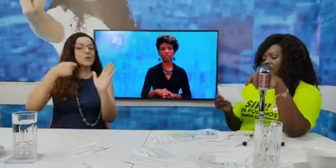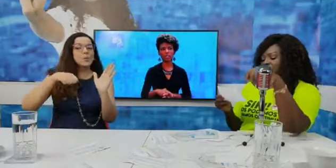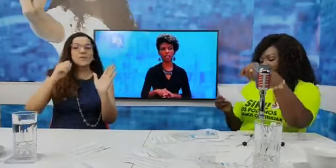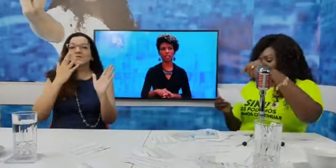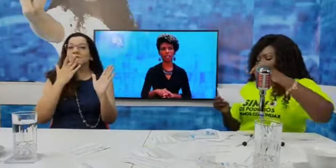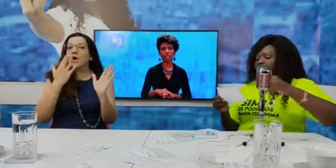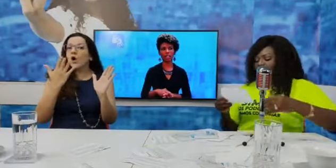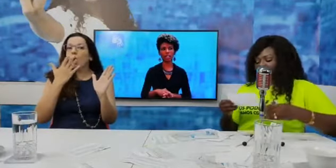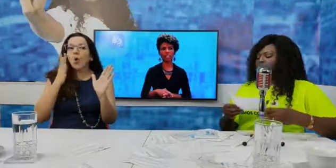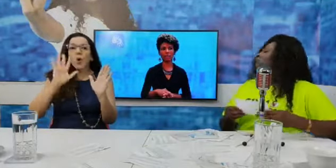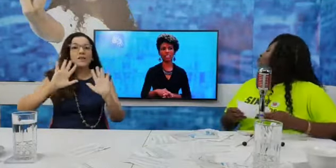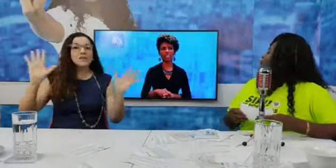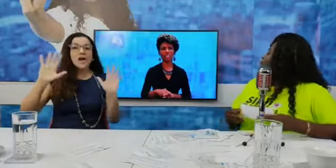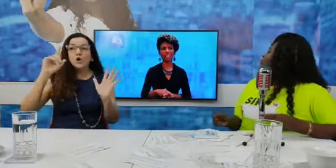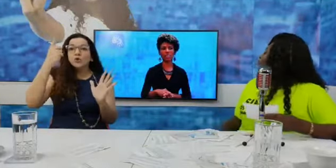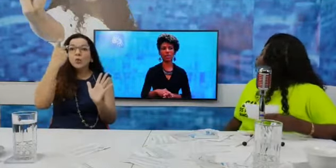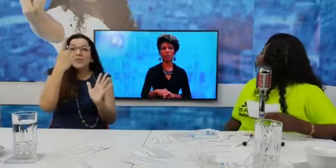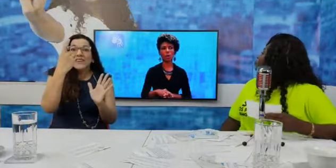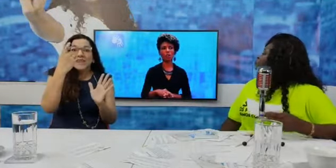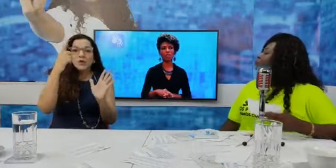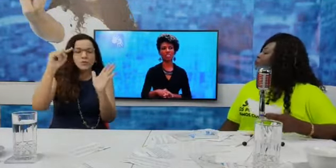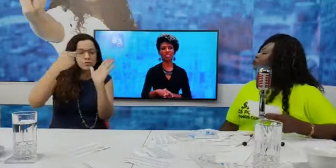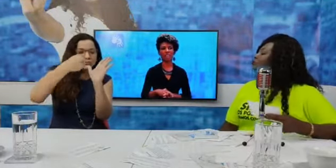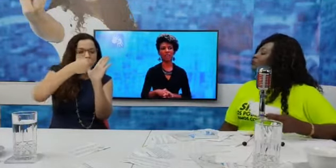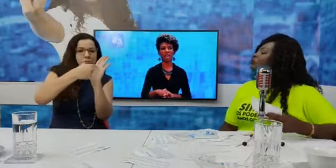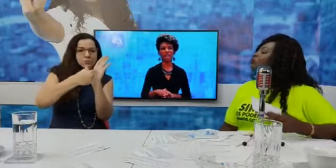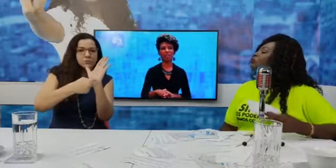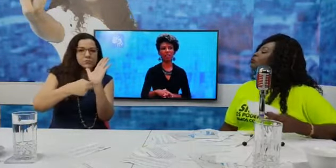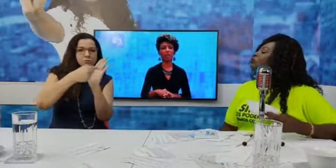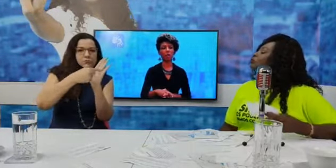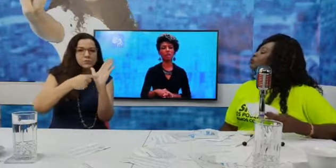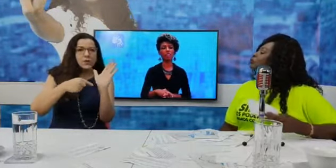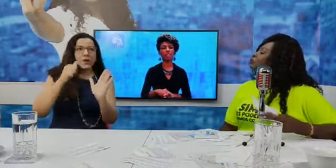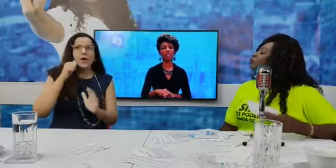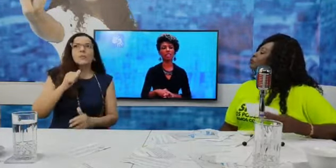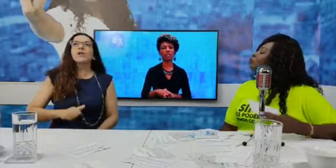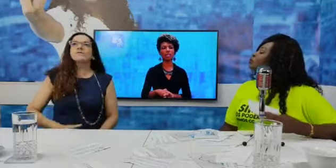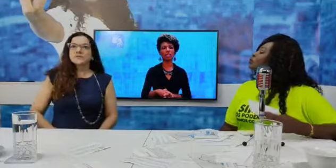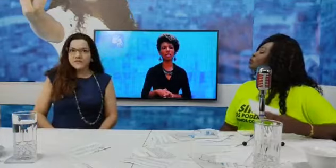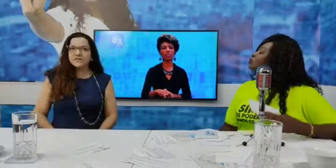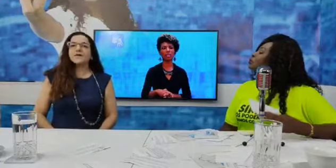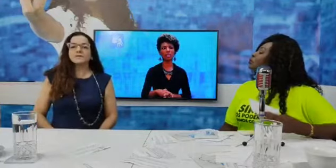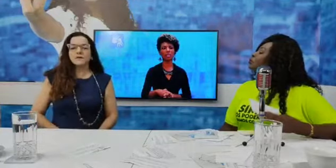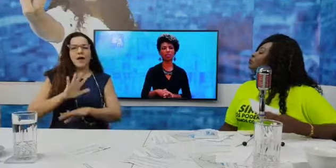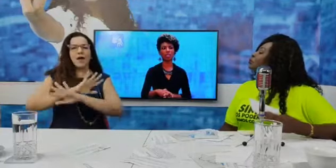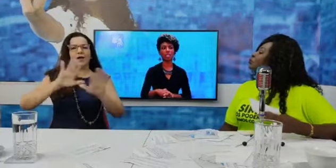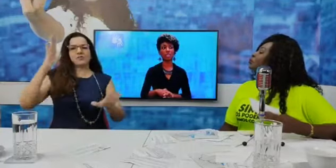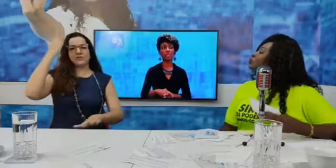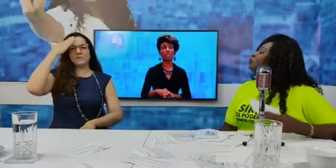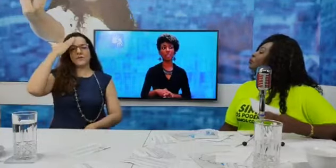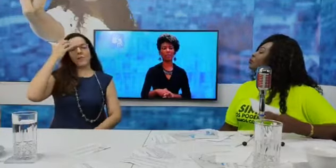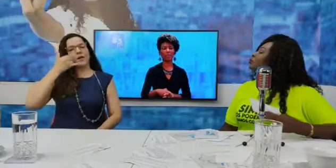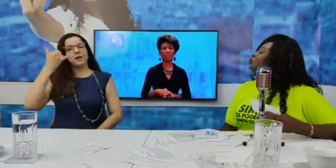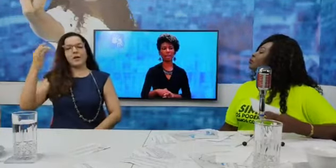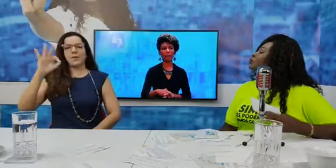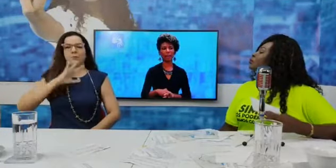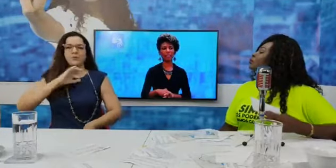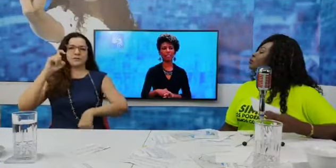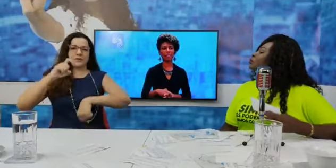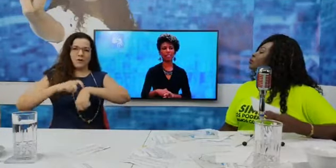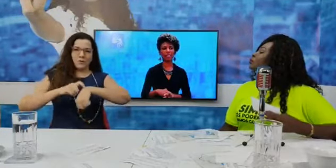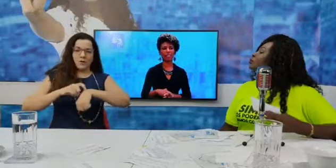Normalmente ela não precisa fazer sinal de cor, não, dizer vermelho, não, só fazer uma simulação. Se você olhar para